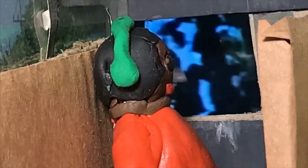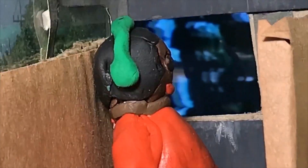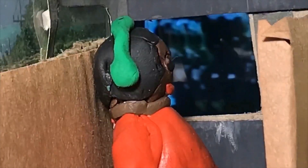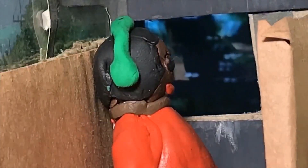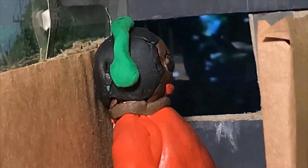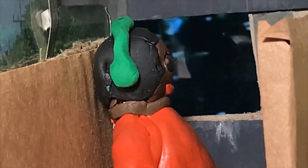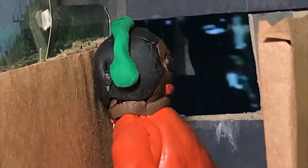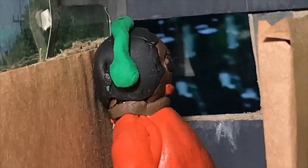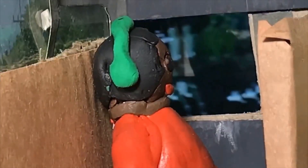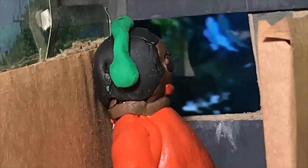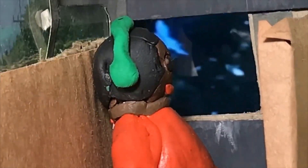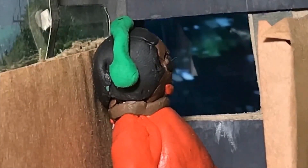pero es tolerable.